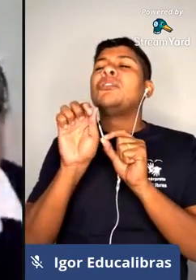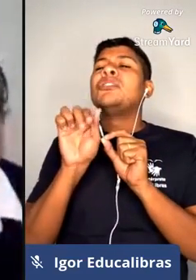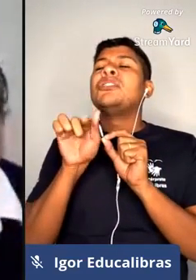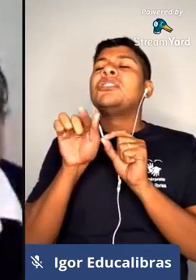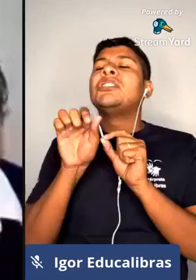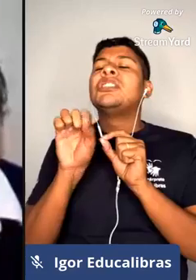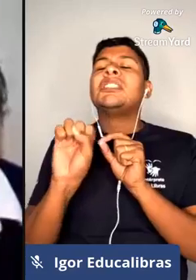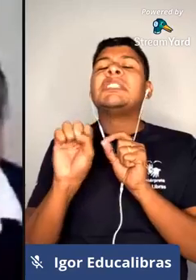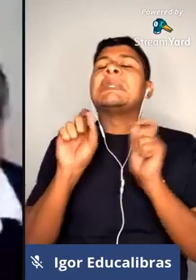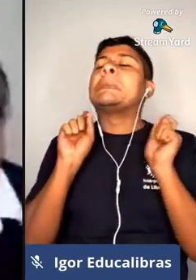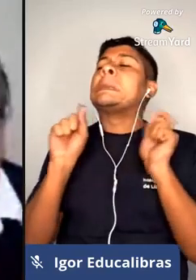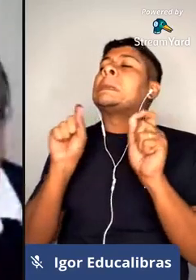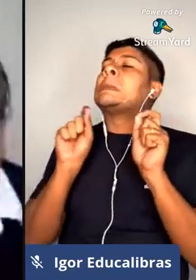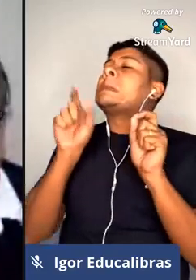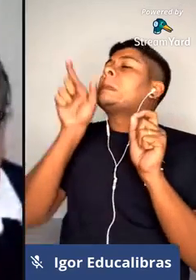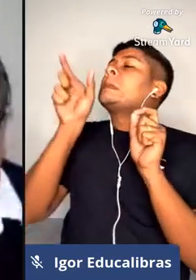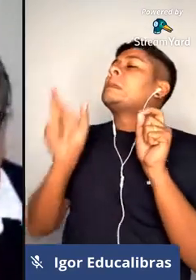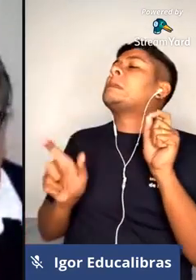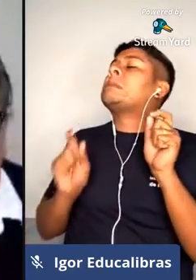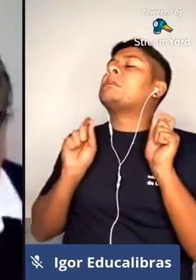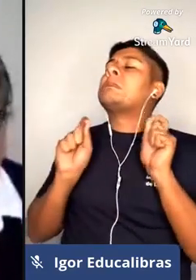Bósio.